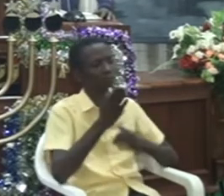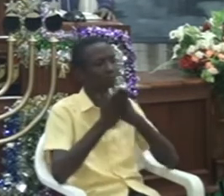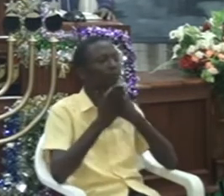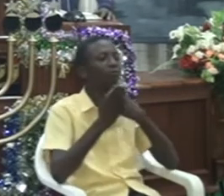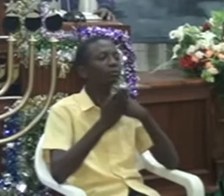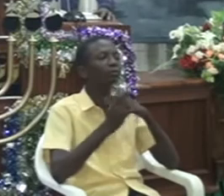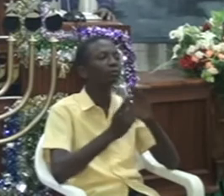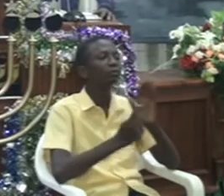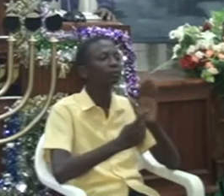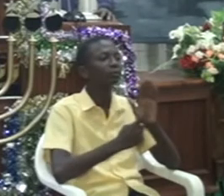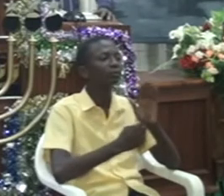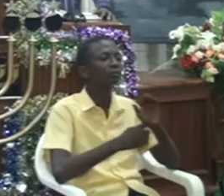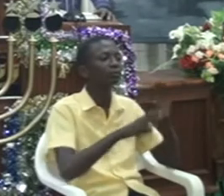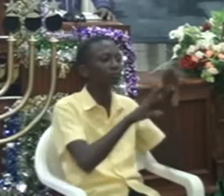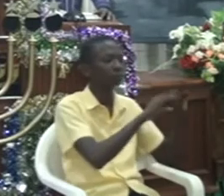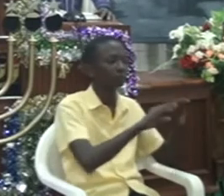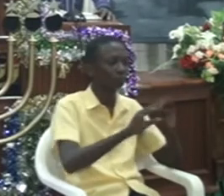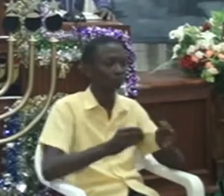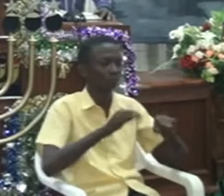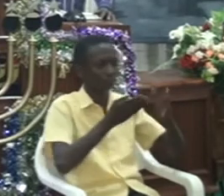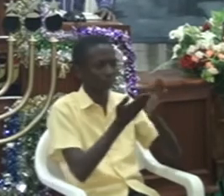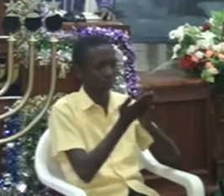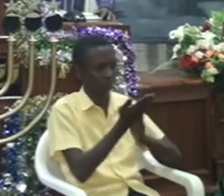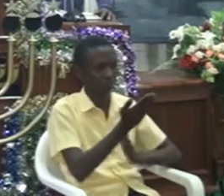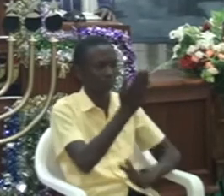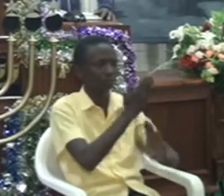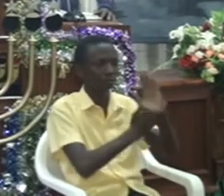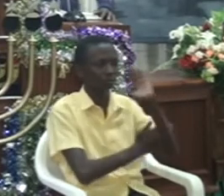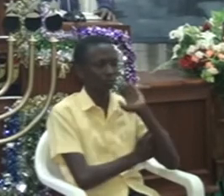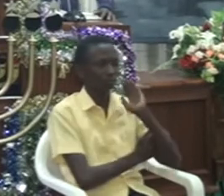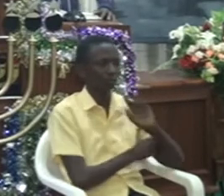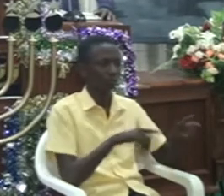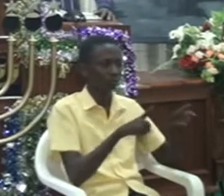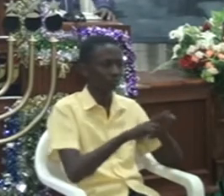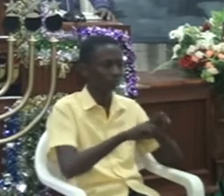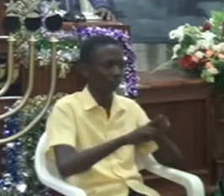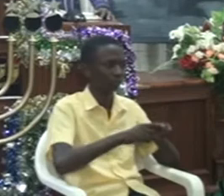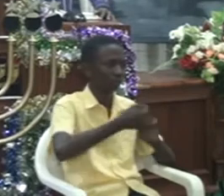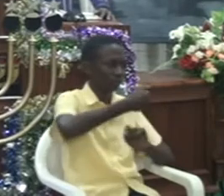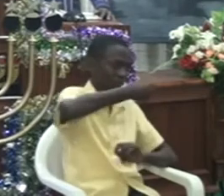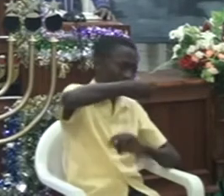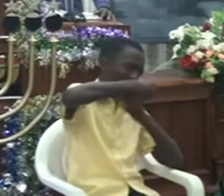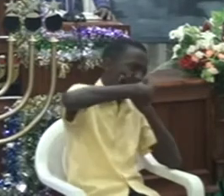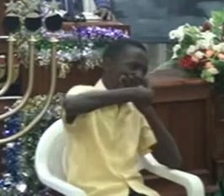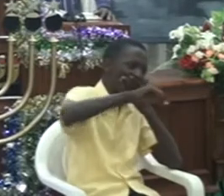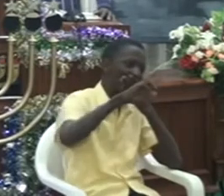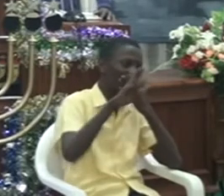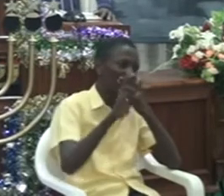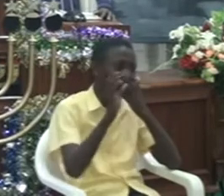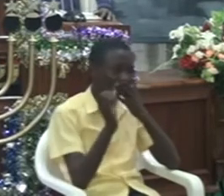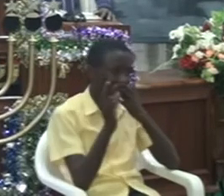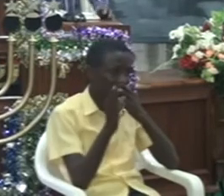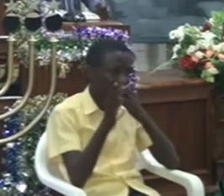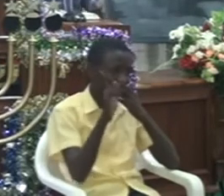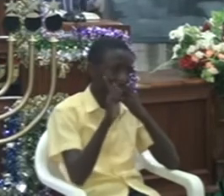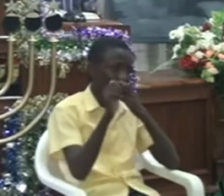pale, placé par Dieu, ambaye Mungu aliweka pale, comme son roulage, kama vile roulage wake, il lui